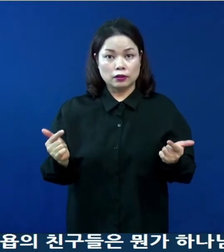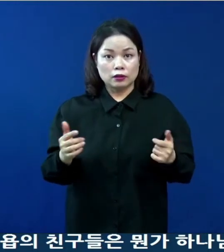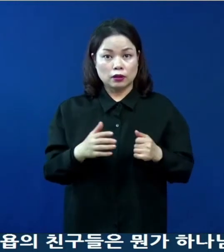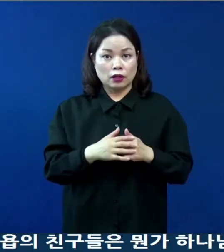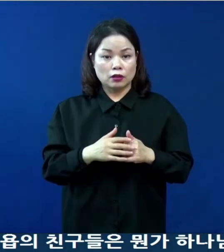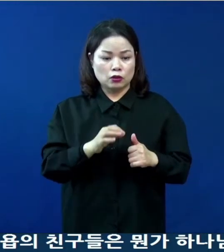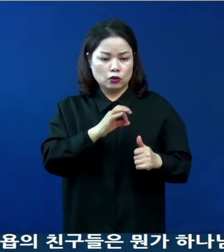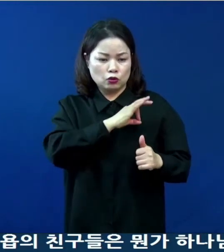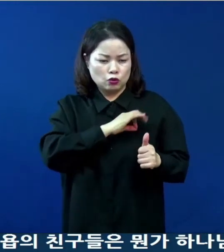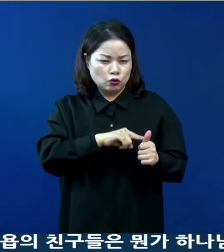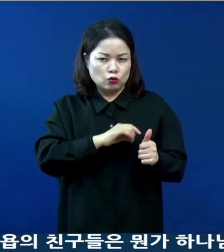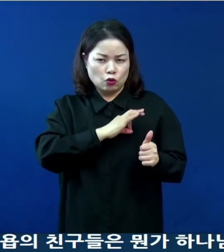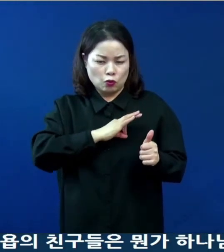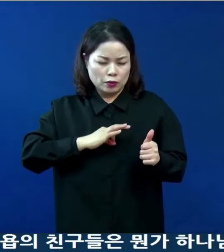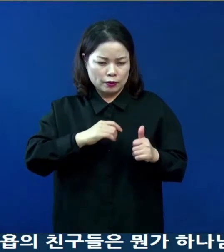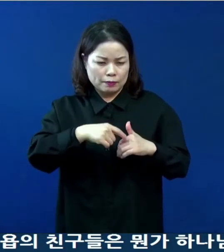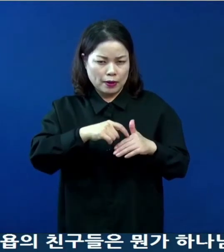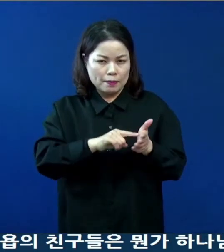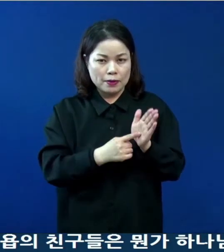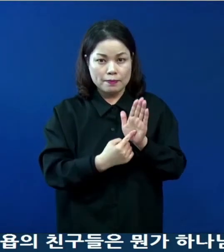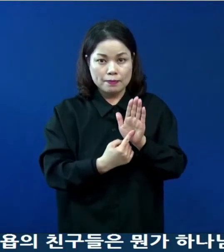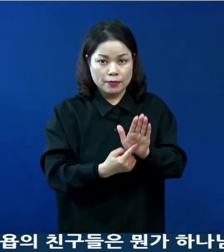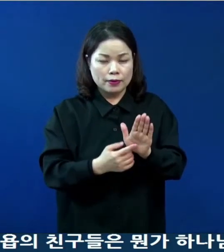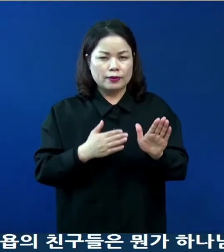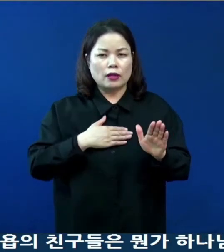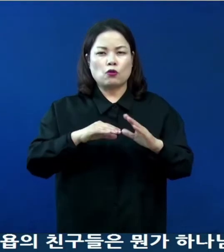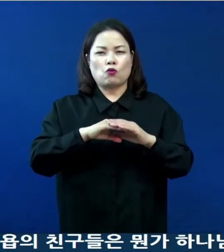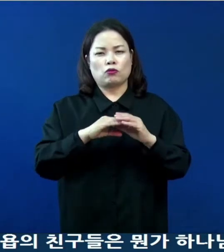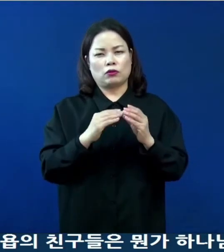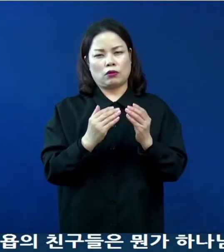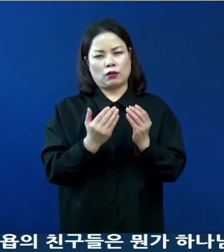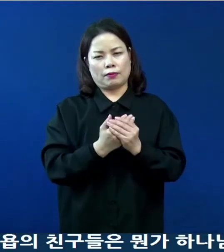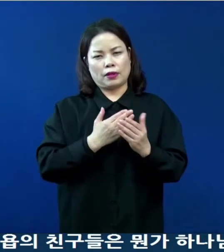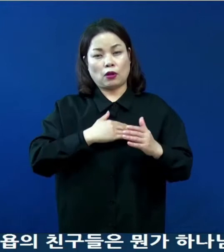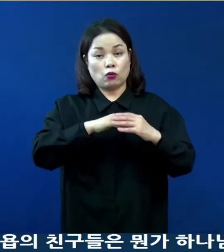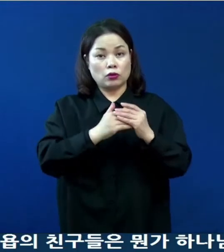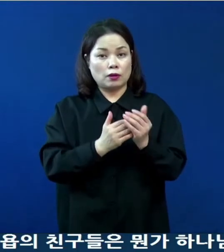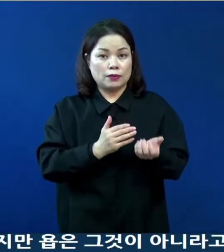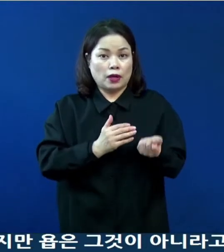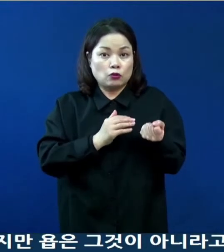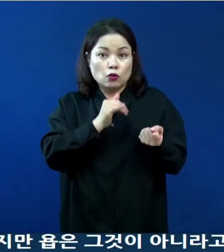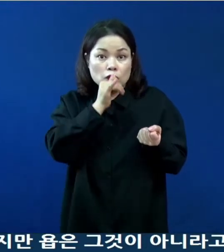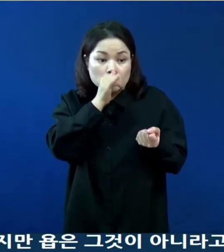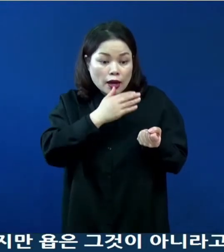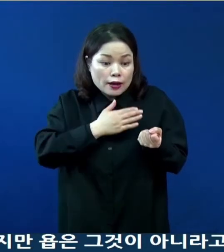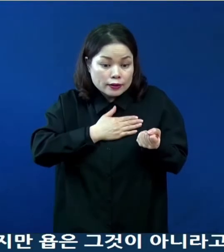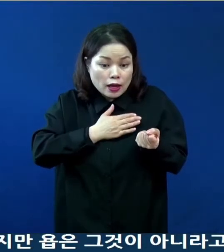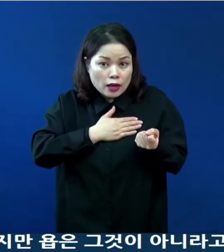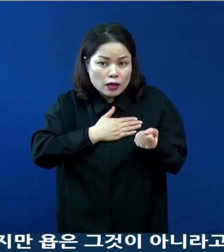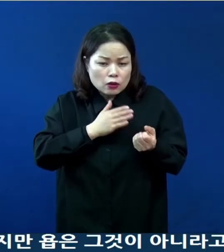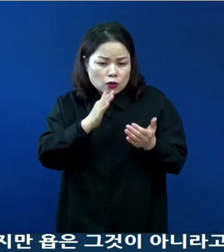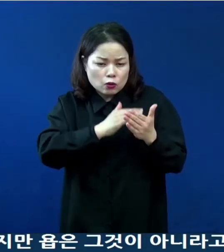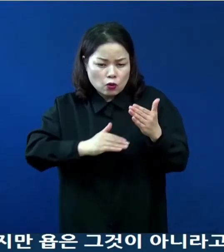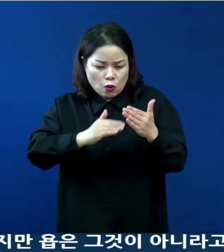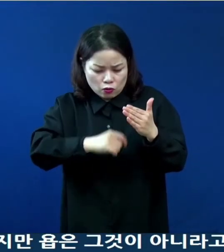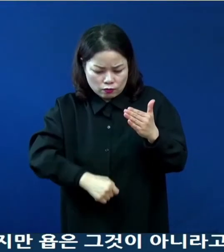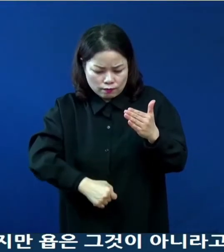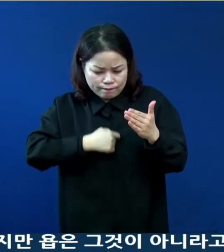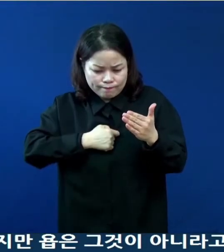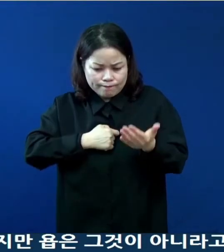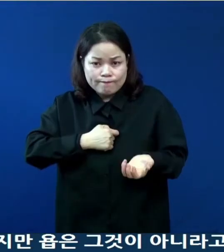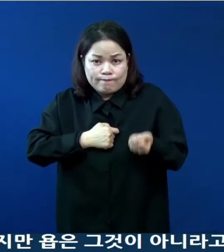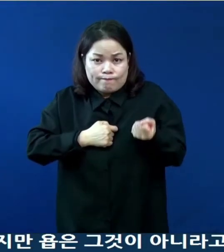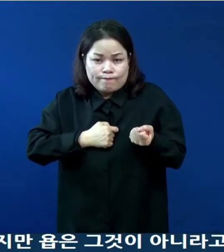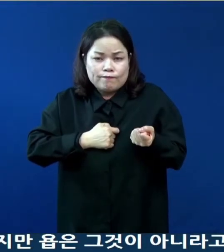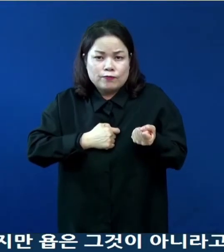욥은 자신의 마음을 드러냅니다. 나는 온전하다. 나에게 온전함이 있다. 그리고 내가 내 공의를 굳게 잡고